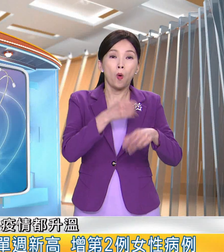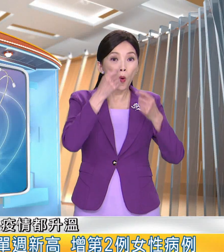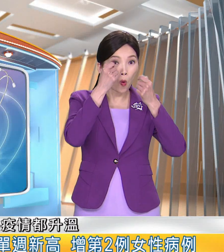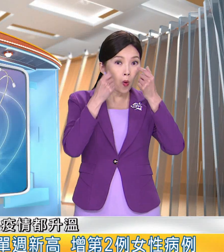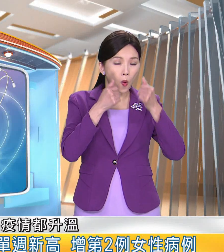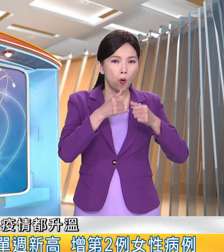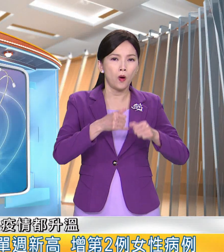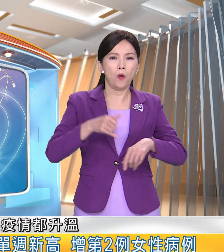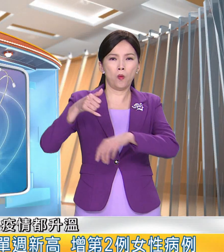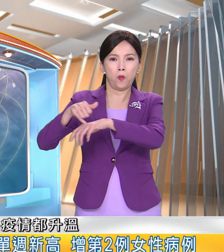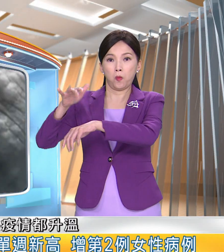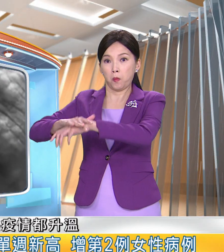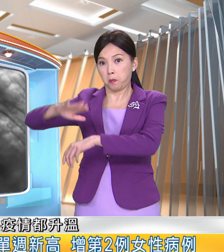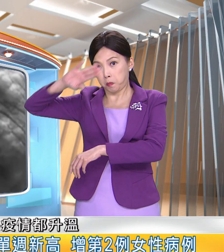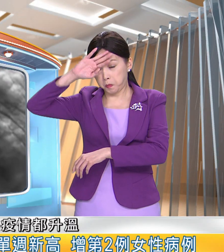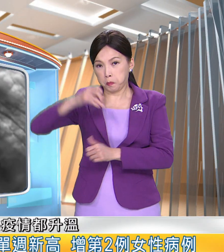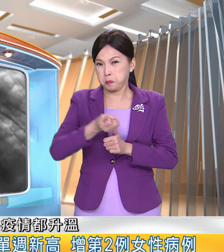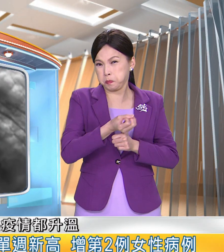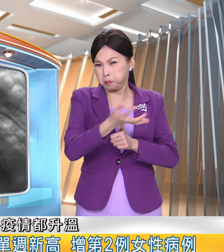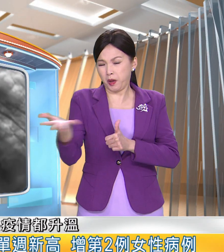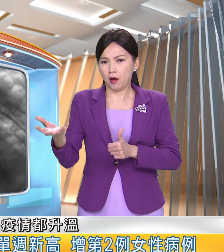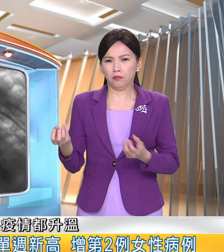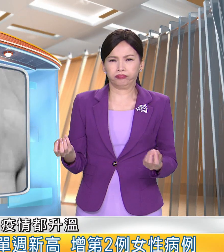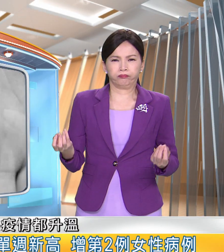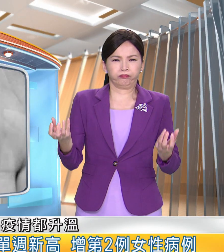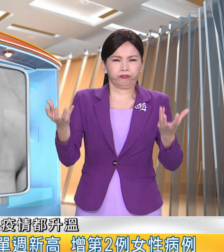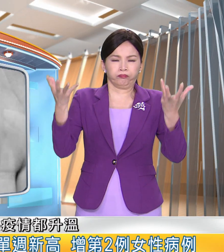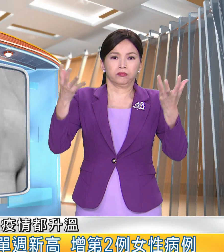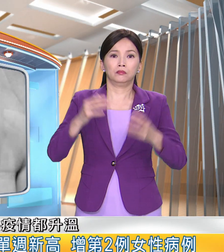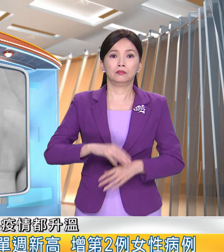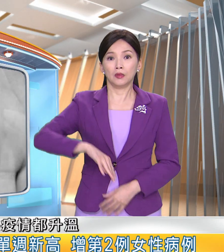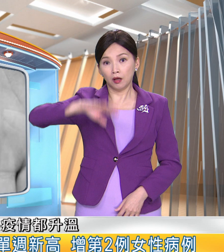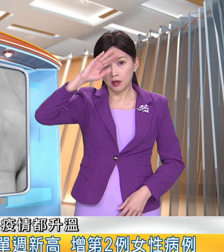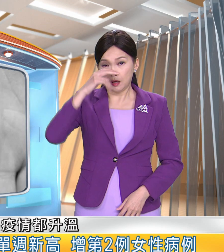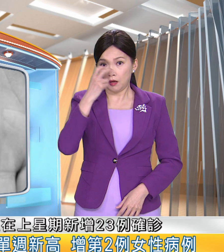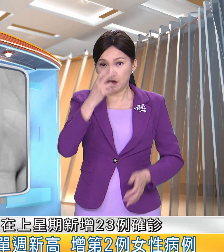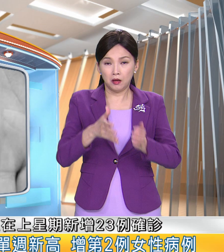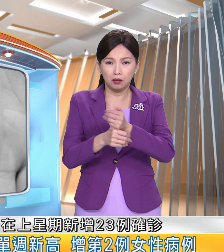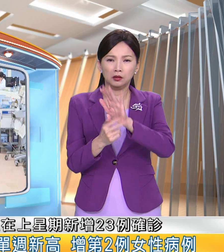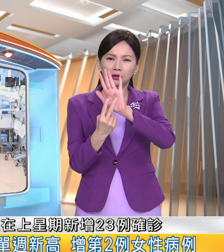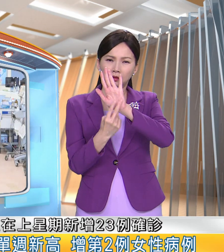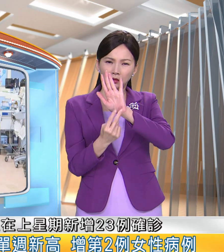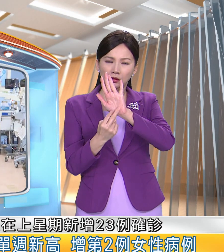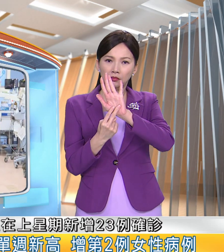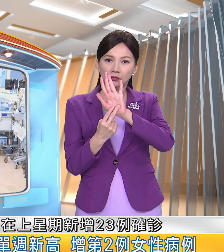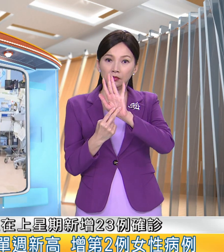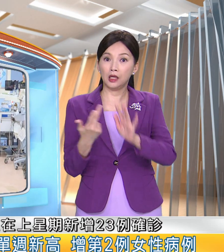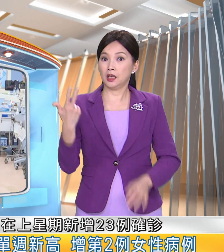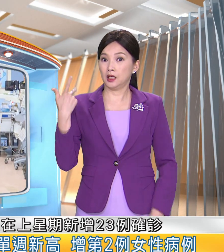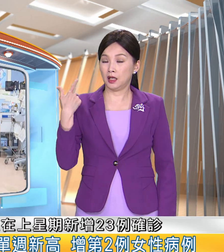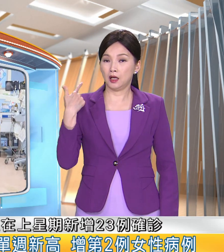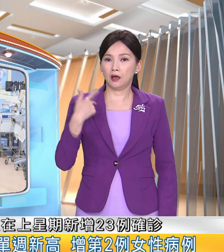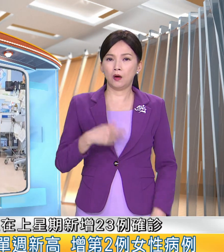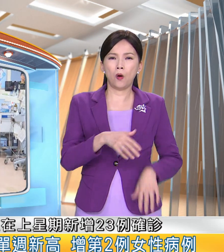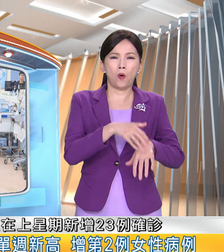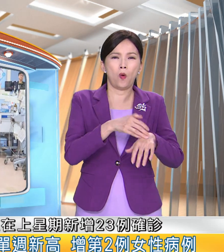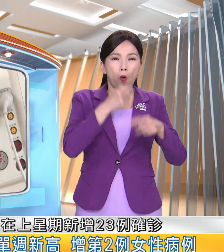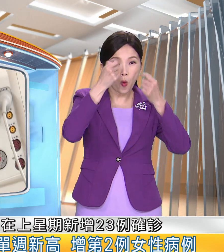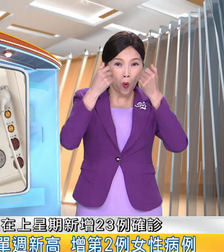猴痘还有登革热疫情都升温。疾管署表示，猴痘在上个星期新增